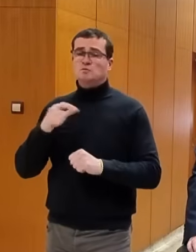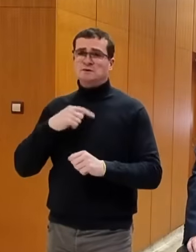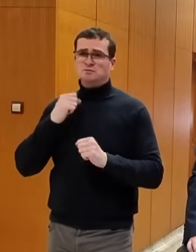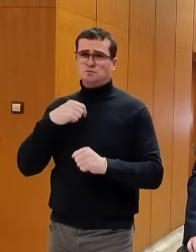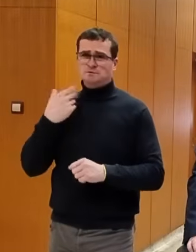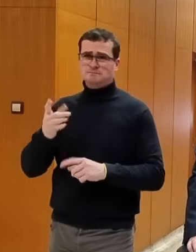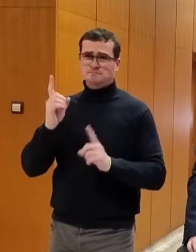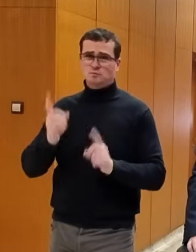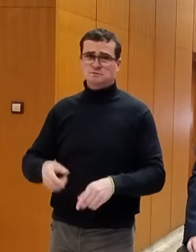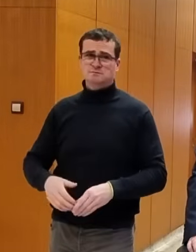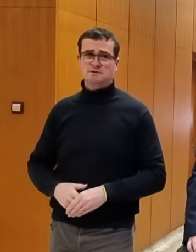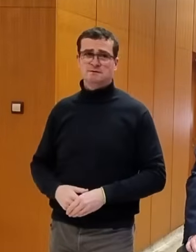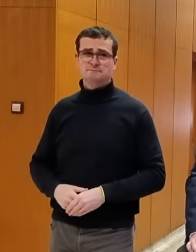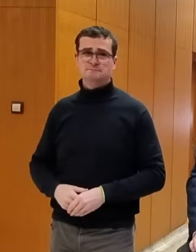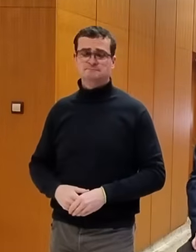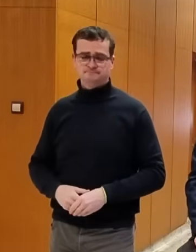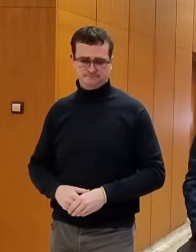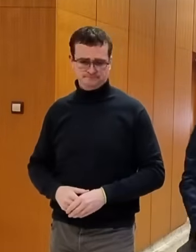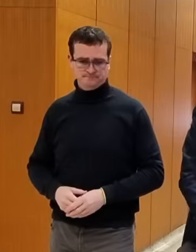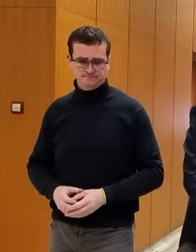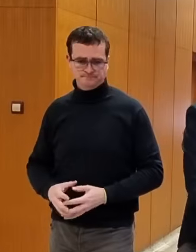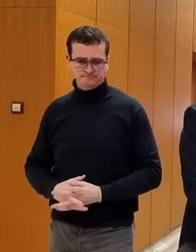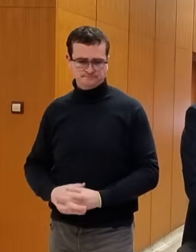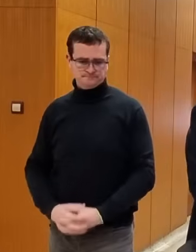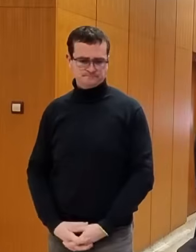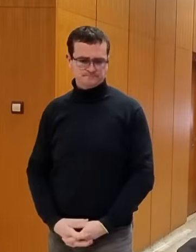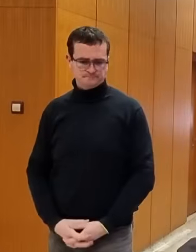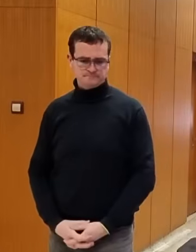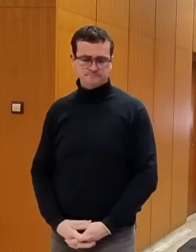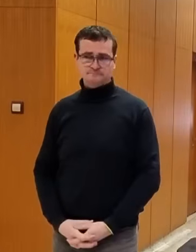súd. Ďakujeme. Ďakujeme pekne.